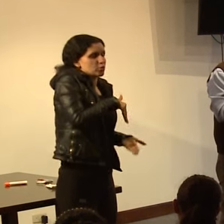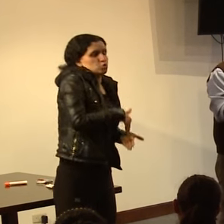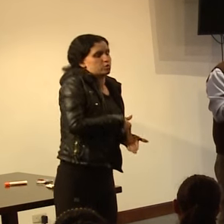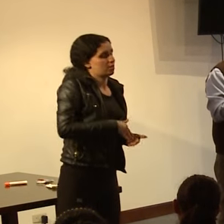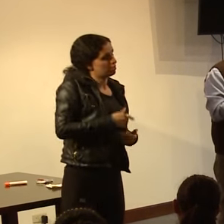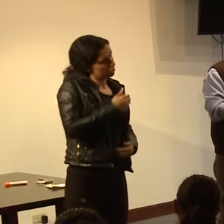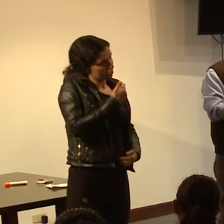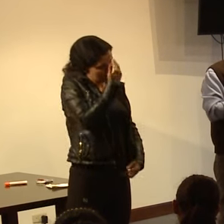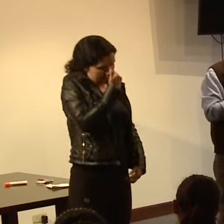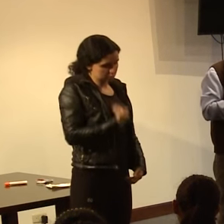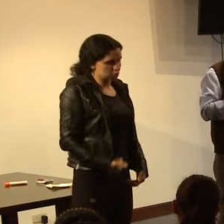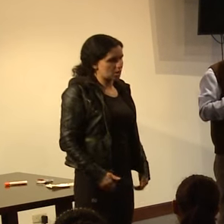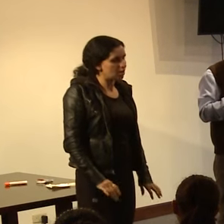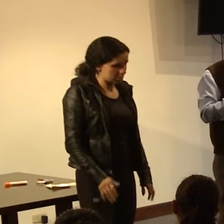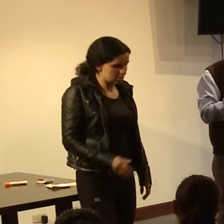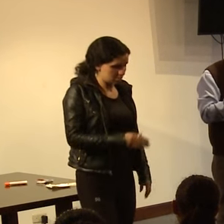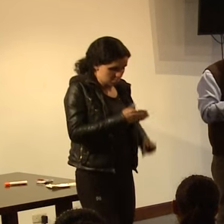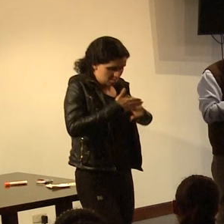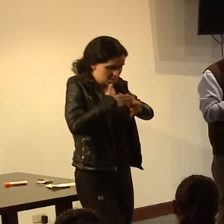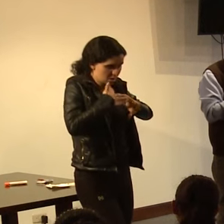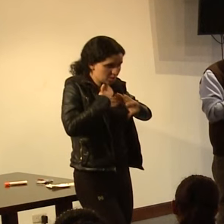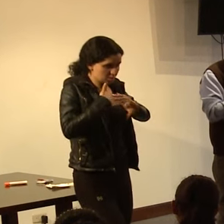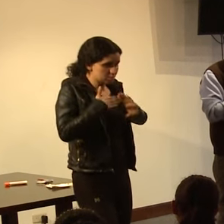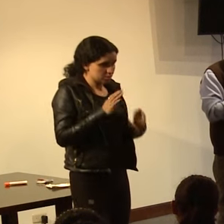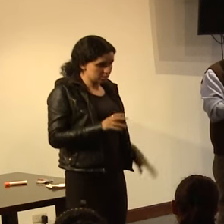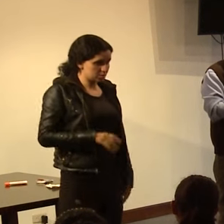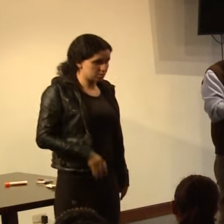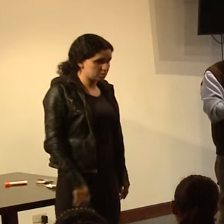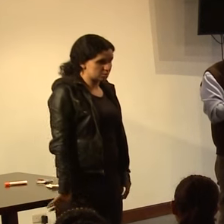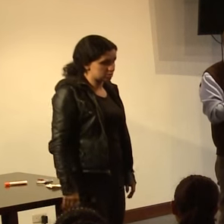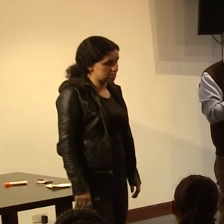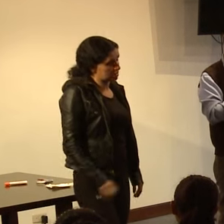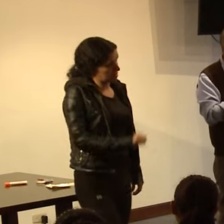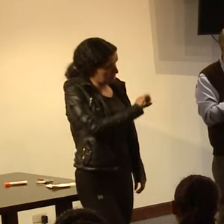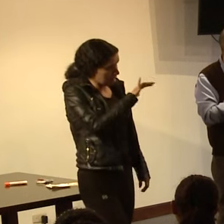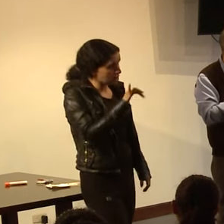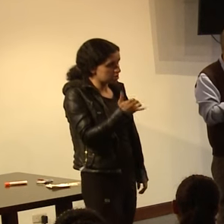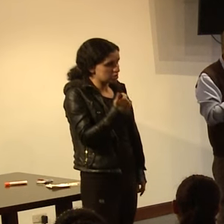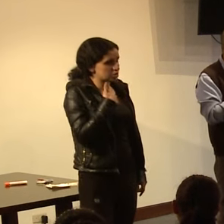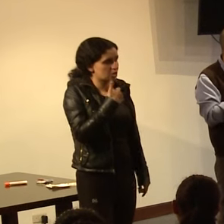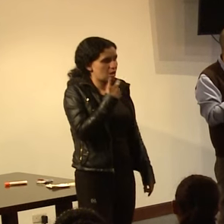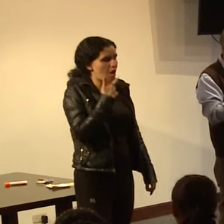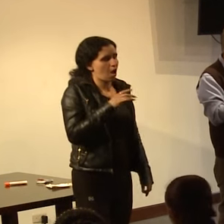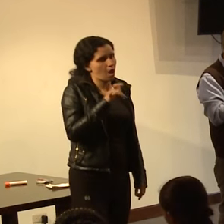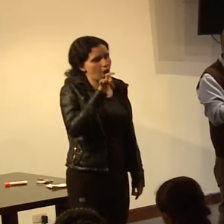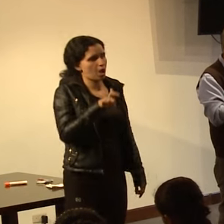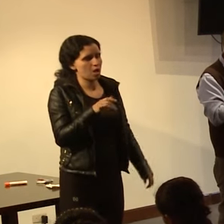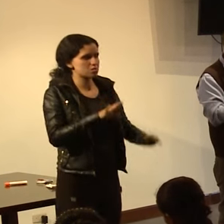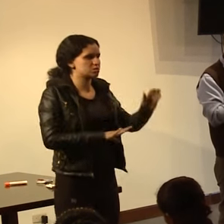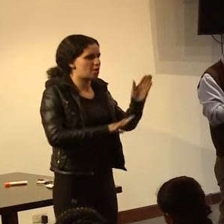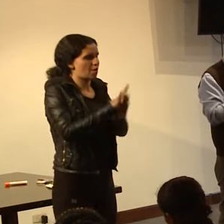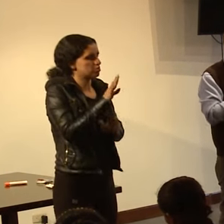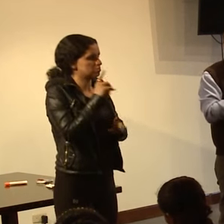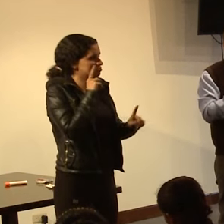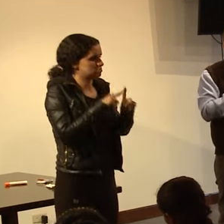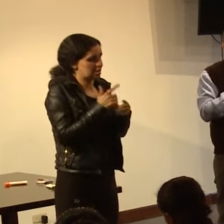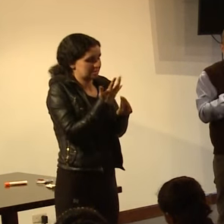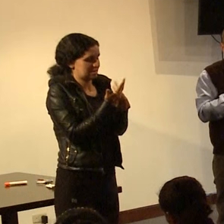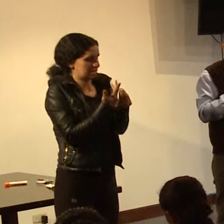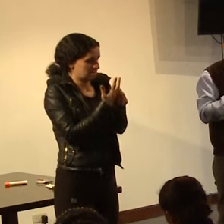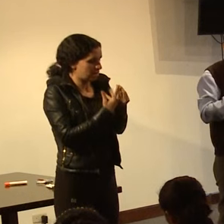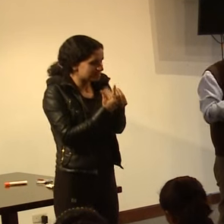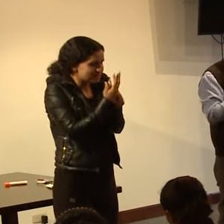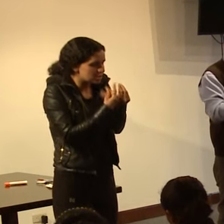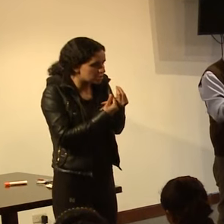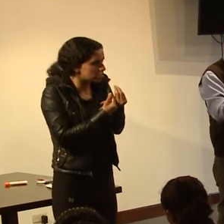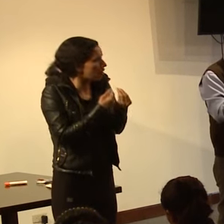personal, y fíjese que eso se relaciona un poco con lo que estoy diciendo del público. Es decir, claro, yo también tengo que decir, entonces, si yo estoy hablando del desarrollo del sentido estético, que es parte